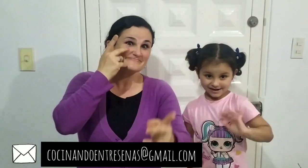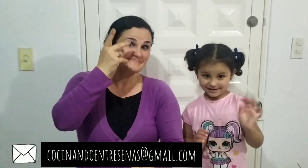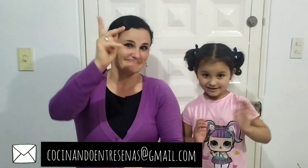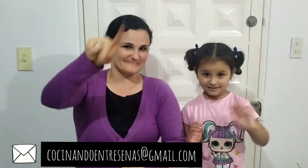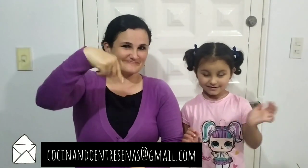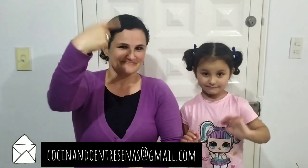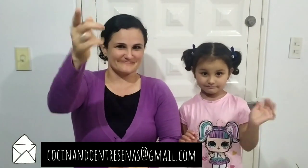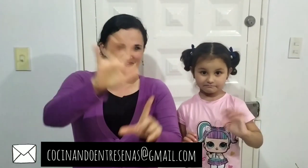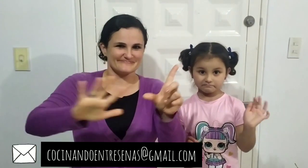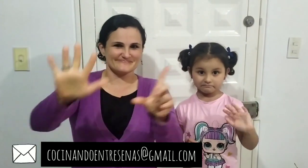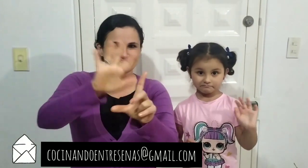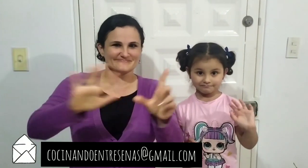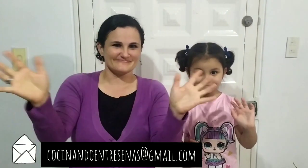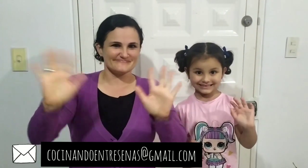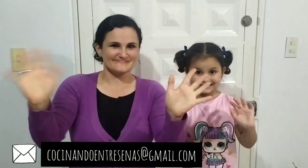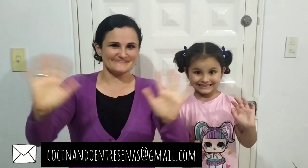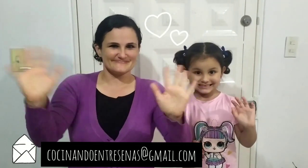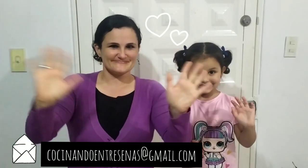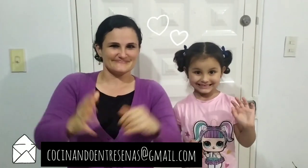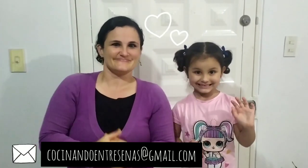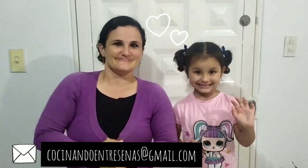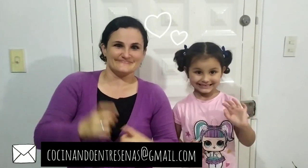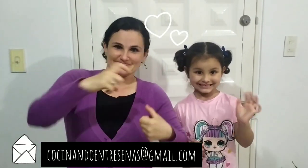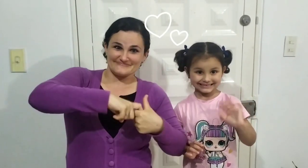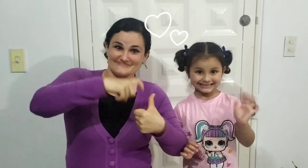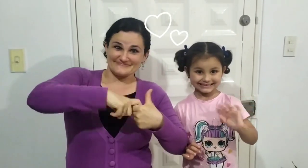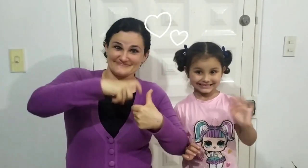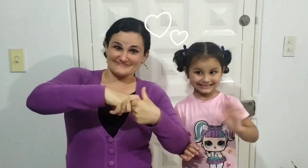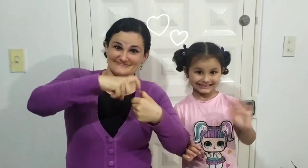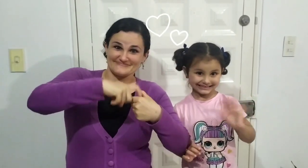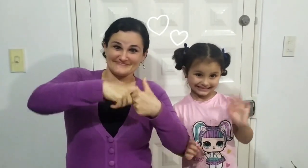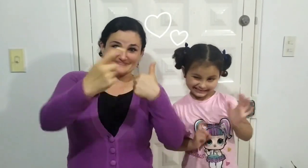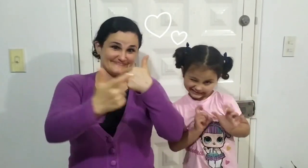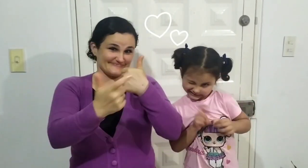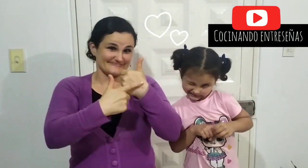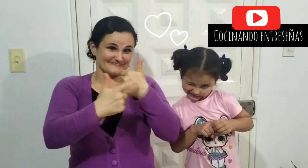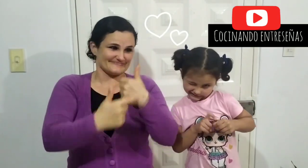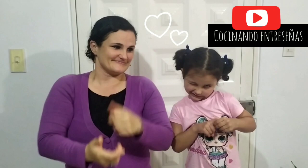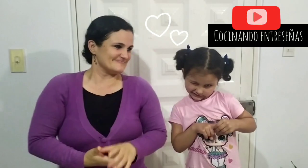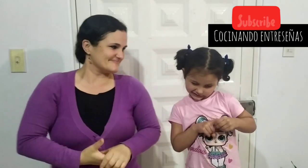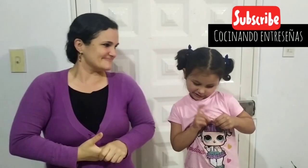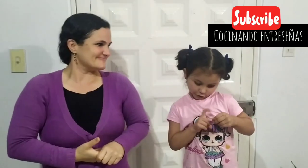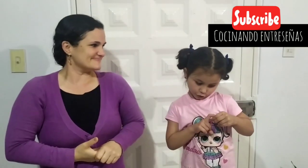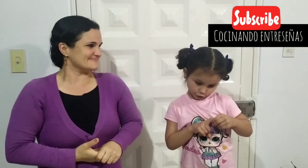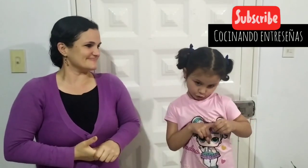las estaremos haciendo. Adiós, suscríbanse,